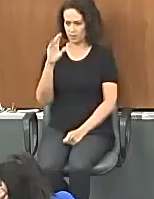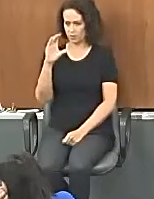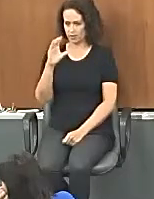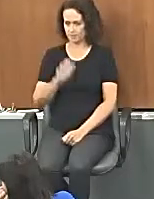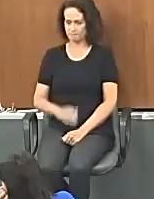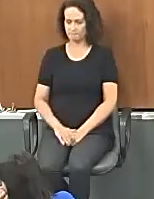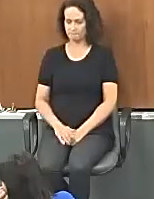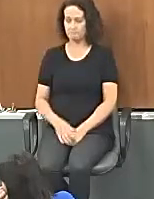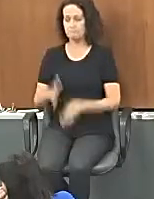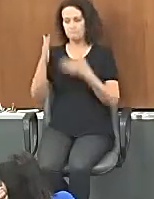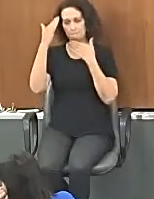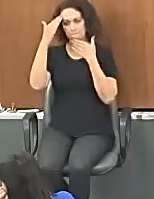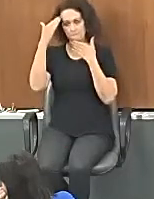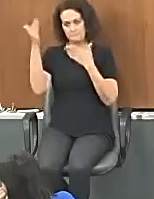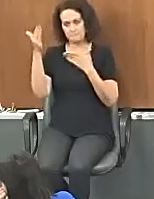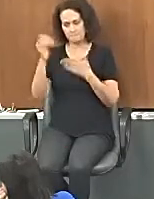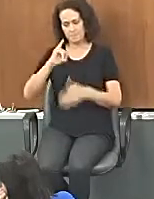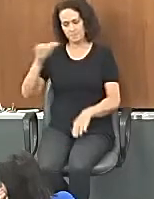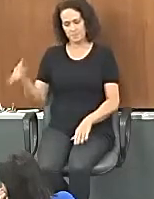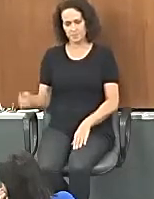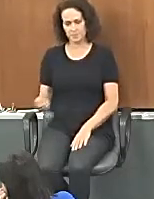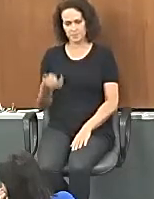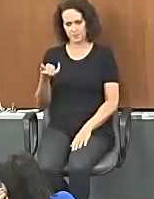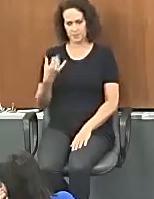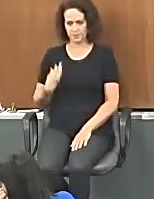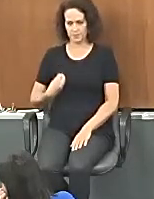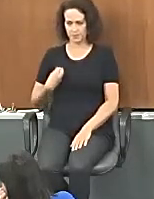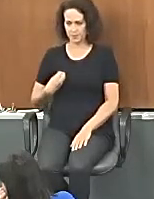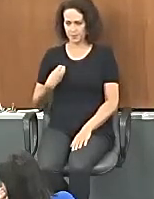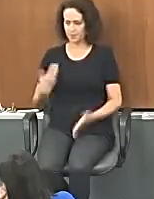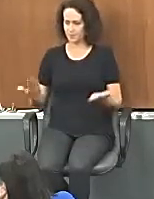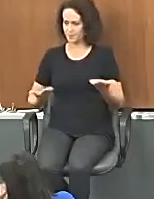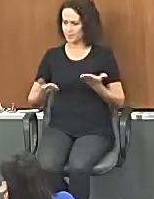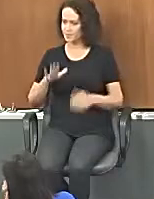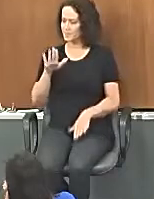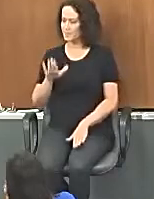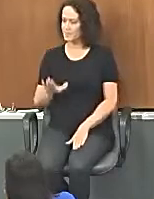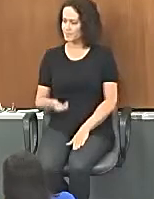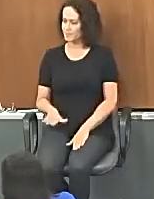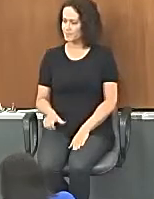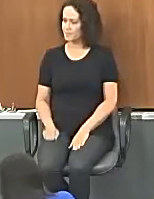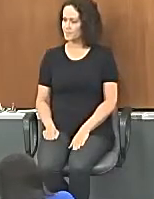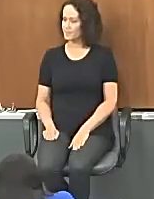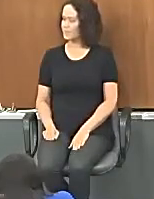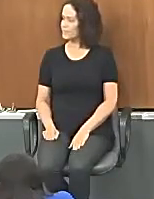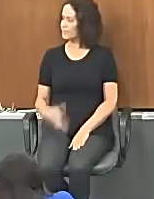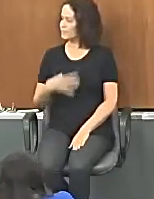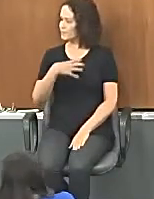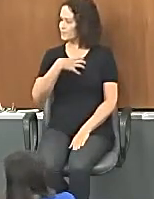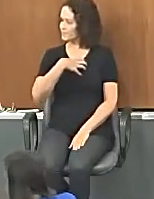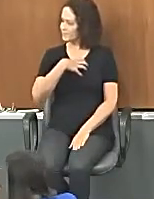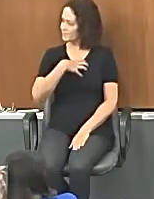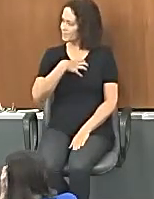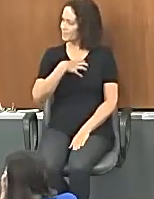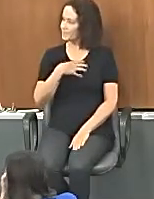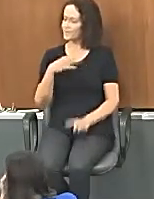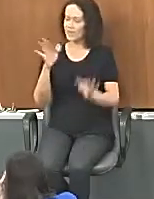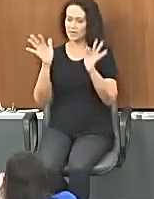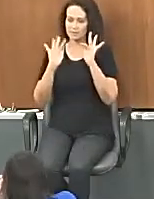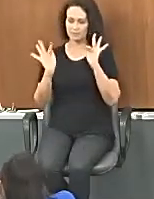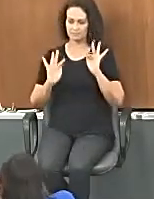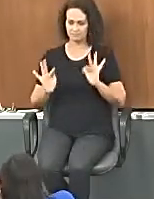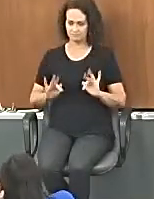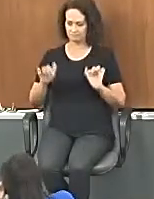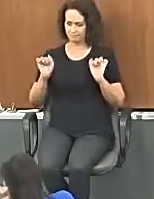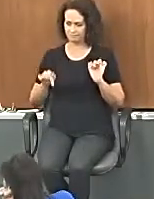bom eu agradeço essa oportunidade de estar aqui nessa tarde e me sinto lisonjeada por estar aqui muito